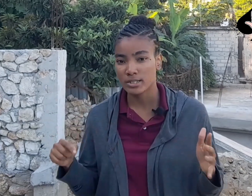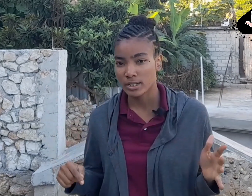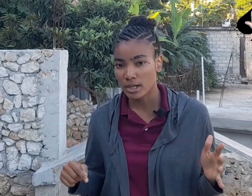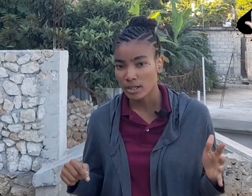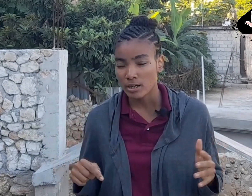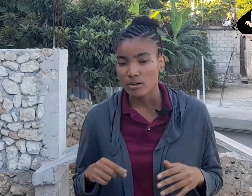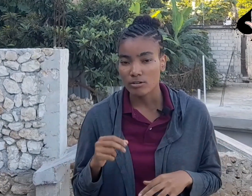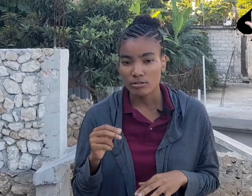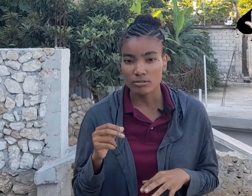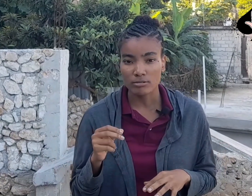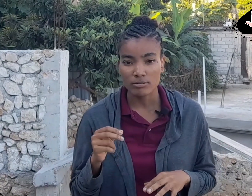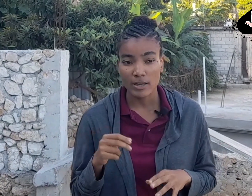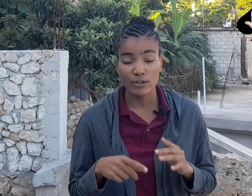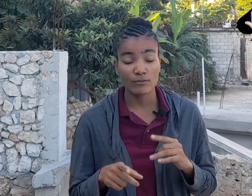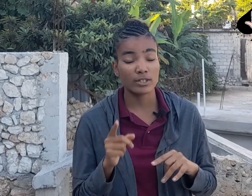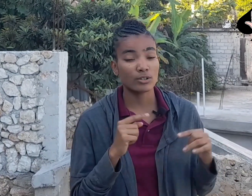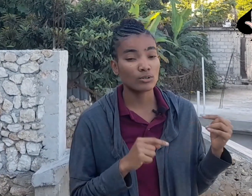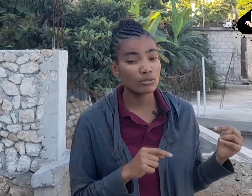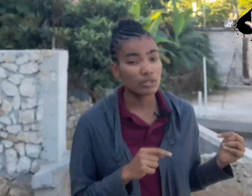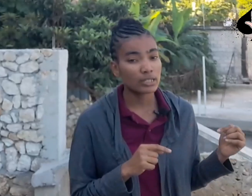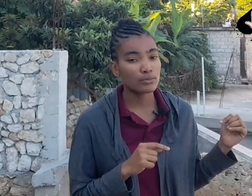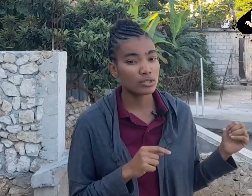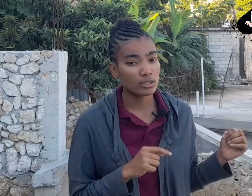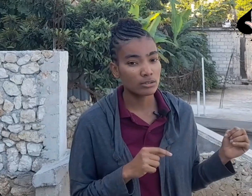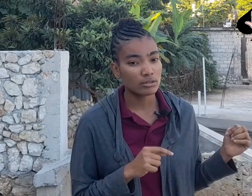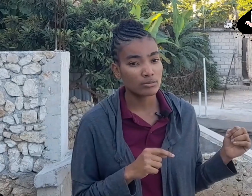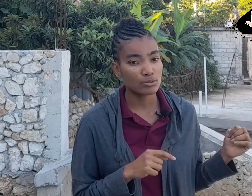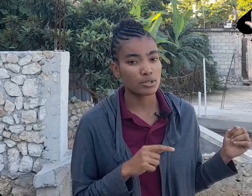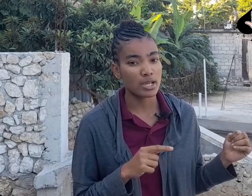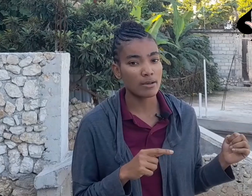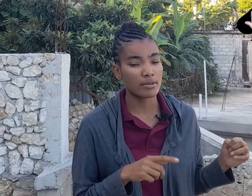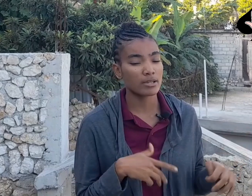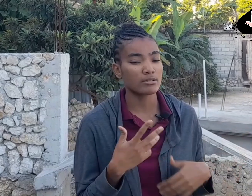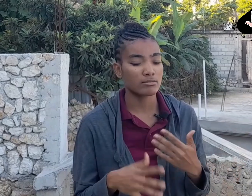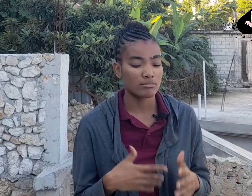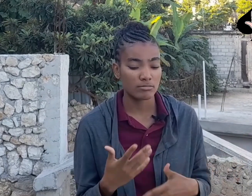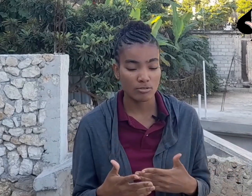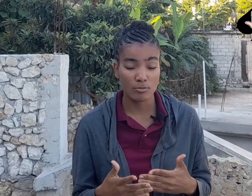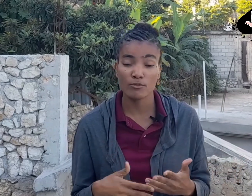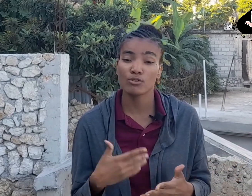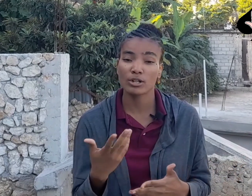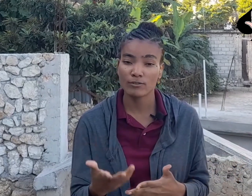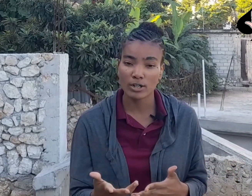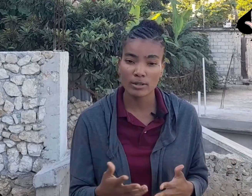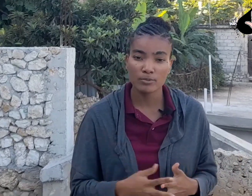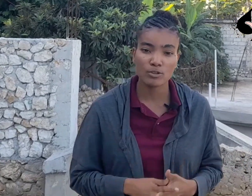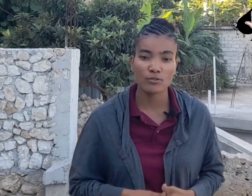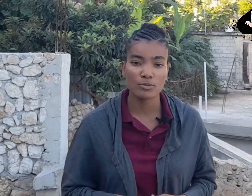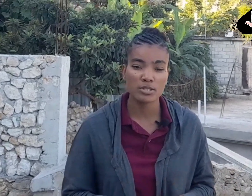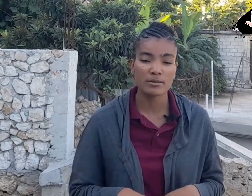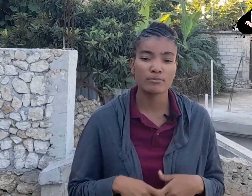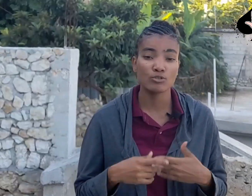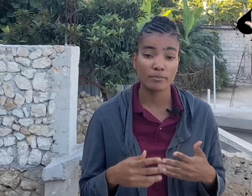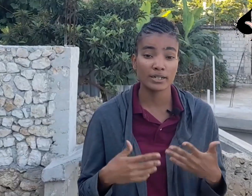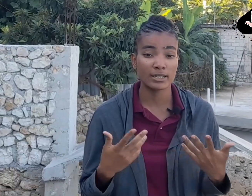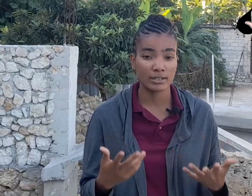etc. Il y avait une vidéo en débutant pour ça, mais on peut vous le renvoyer pour que vous puissiez mieux prêter